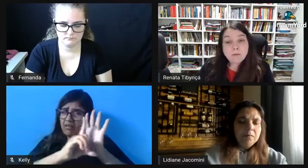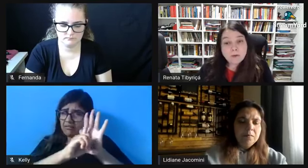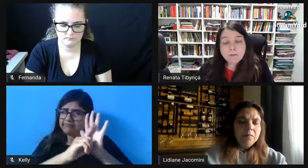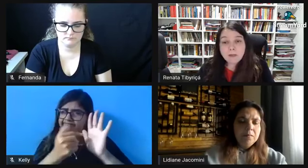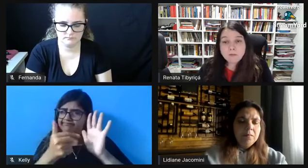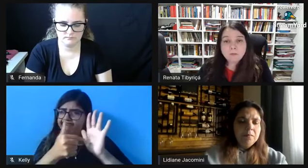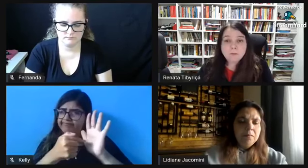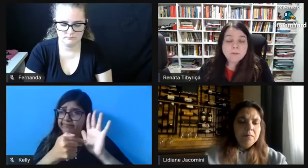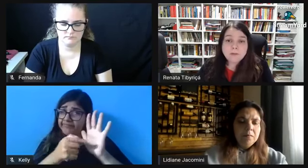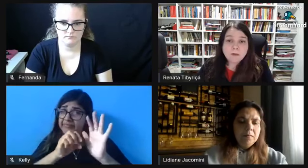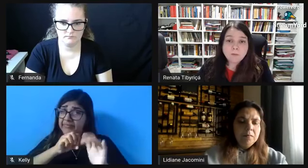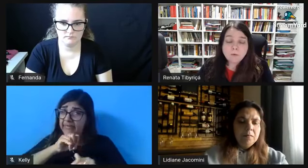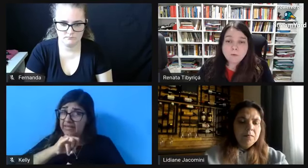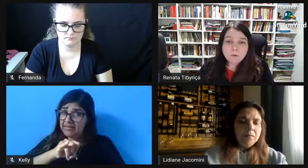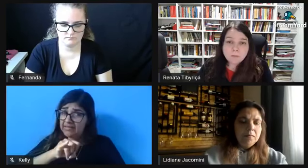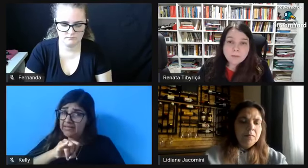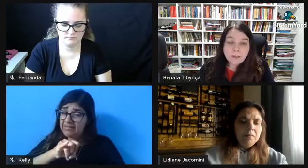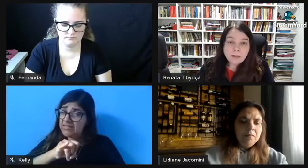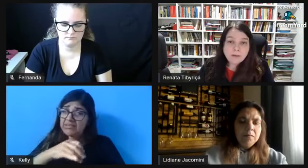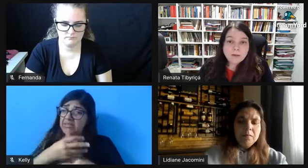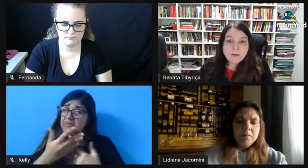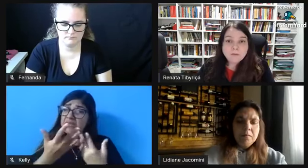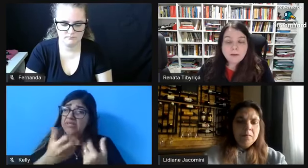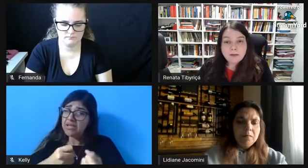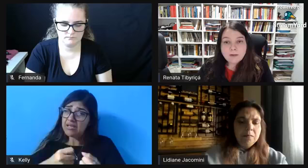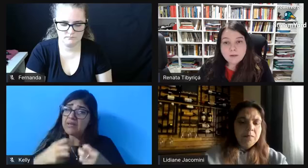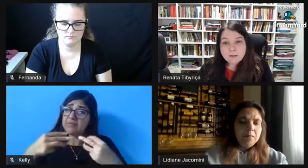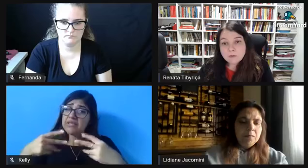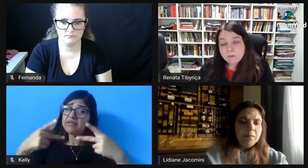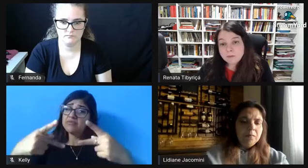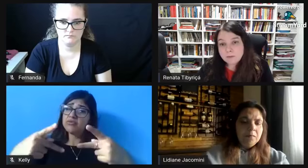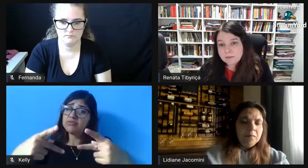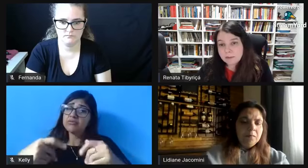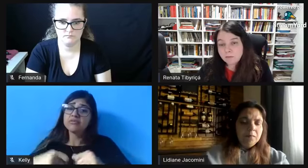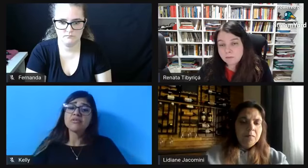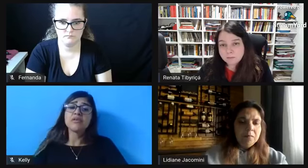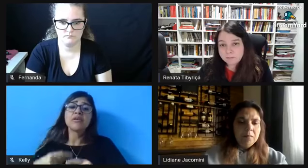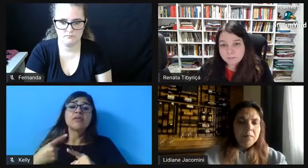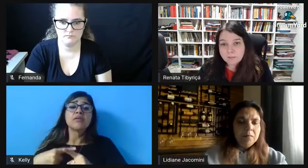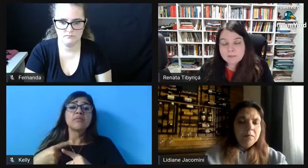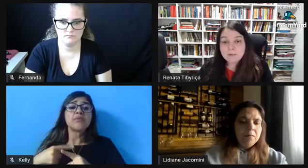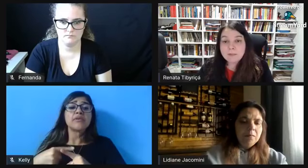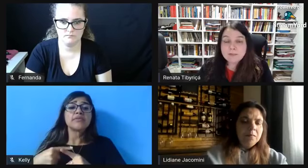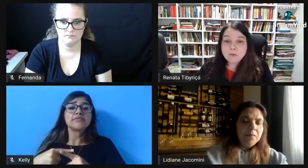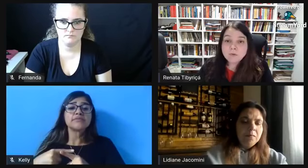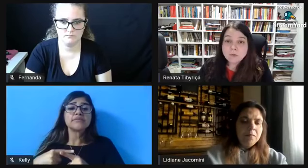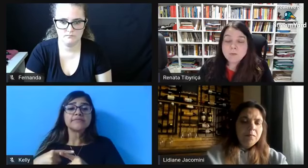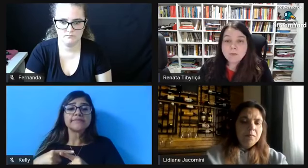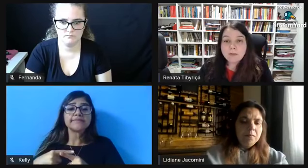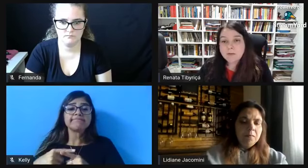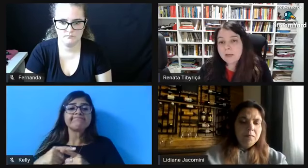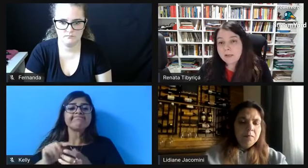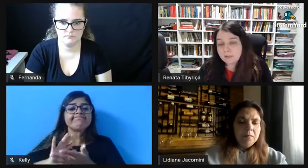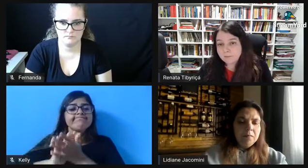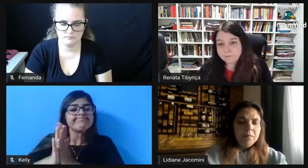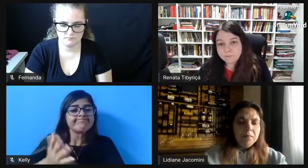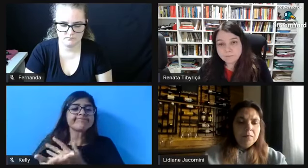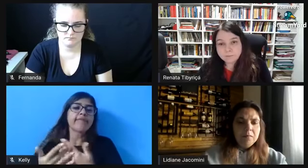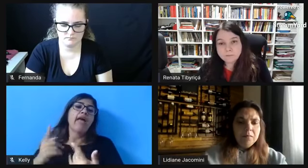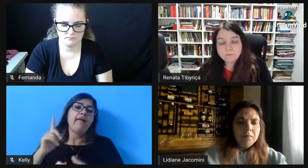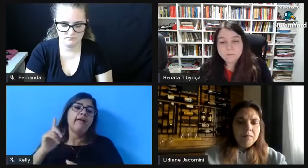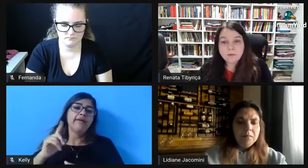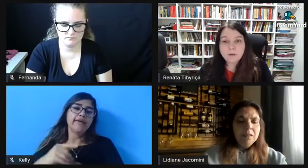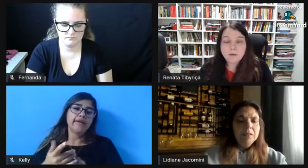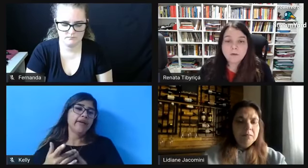deixar entrar, eu vou encaminhar isso para o Ministério Público, porque isso está sendo uma discriminação e um descumprimento da lei.